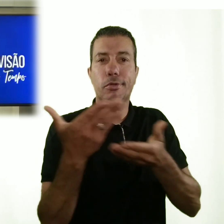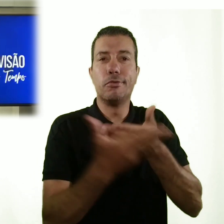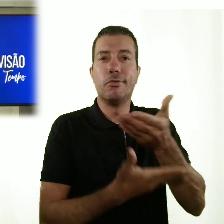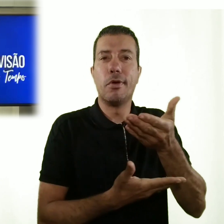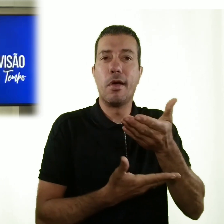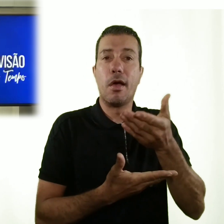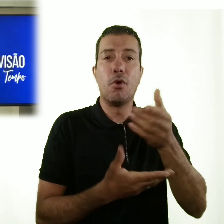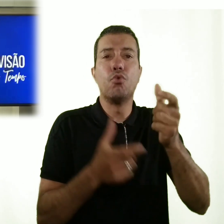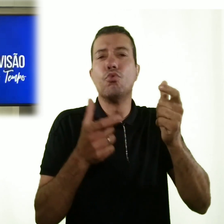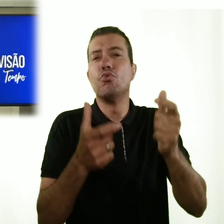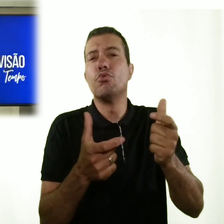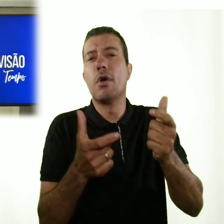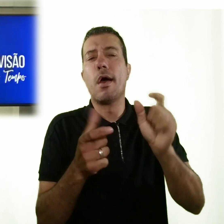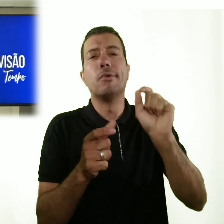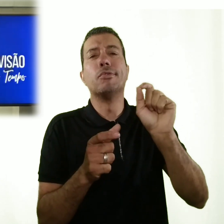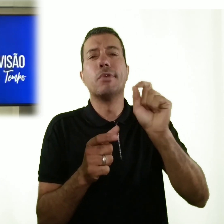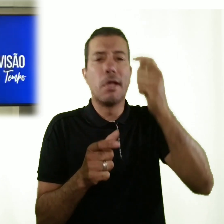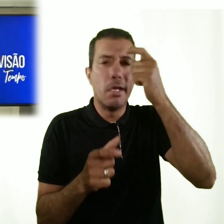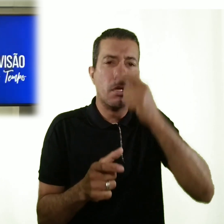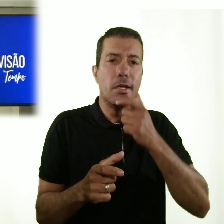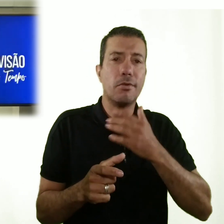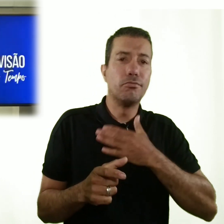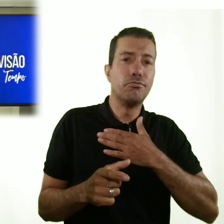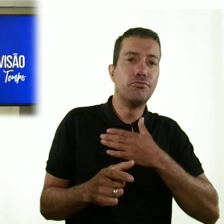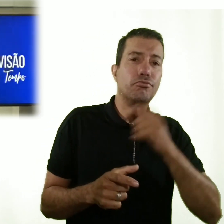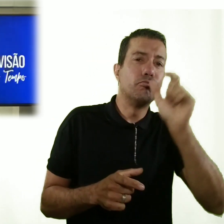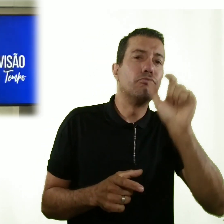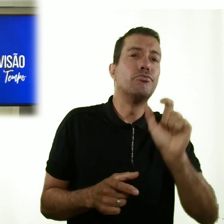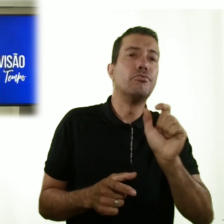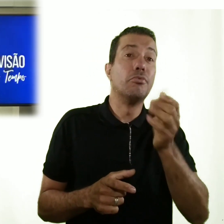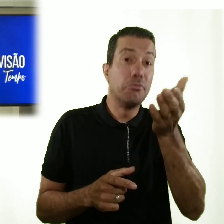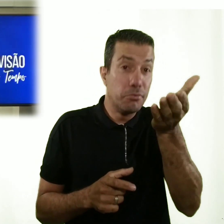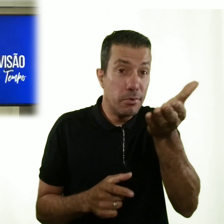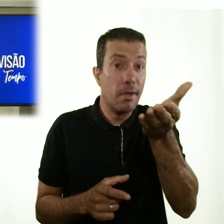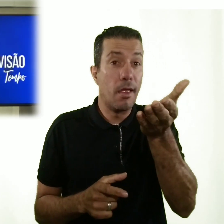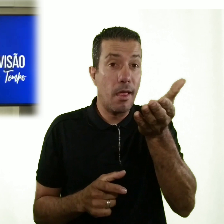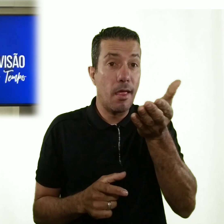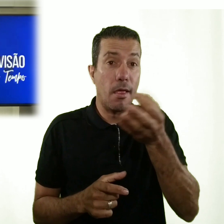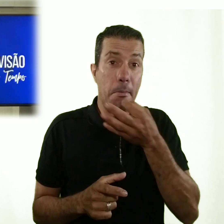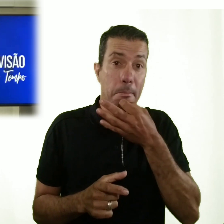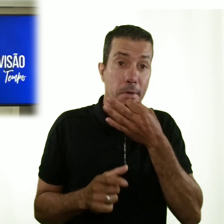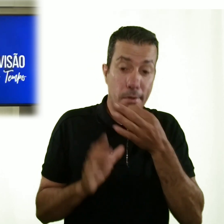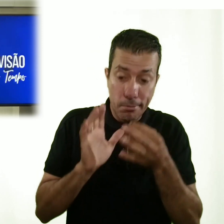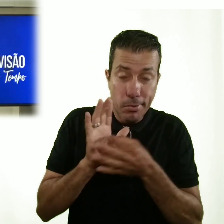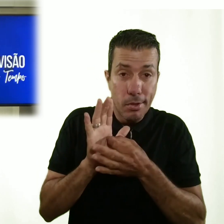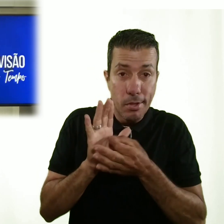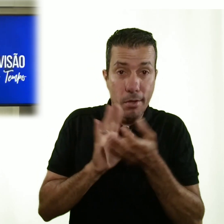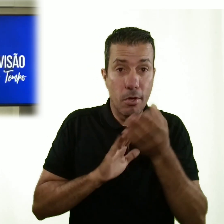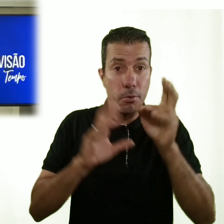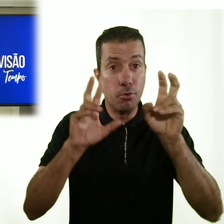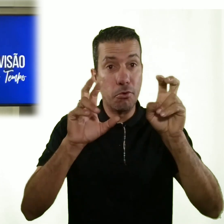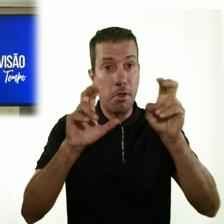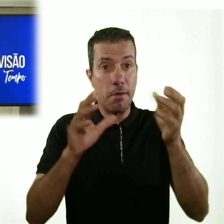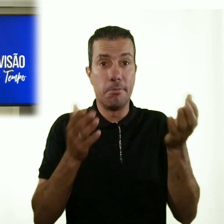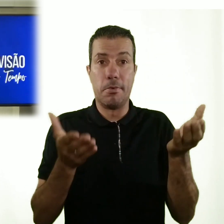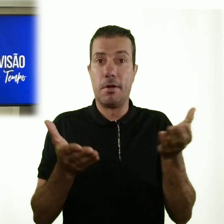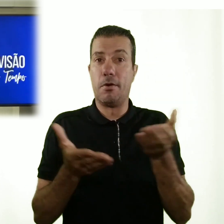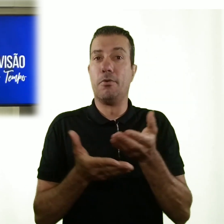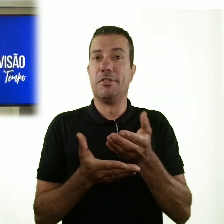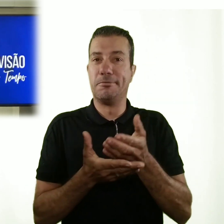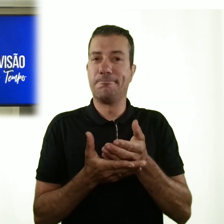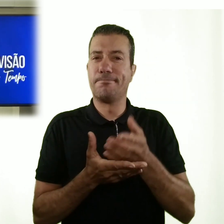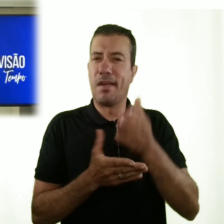falando, quem é você. Nós queremos que você mande aí a sua contribuição, a sua opinião sobre o assunto apresentado hoje. Nós queremos que você